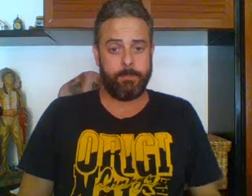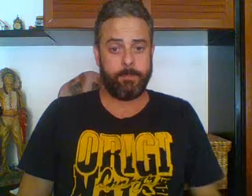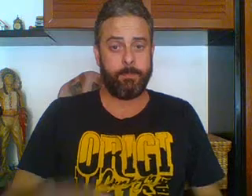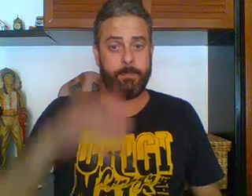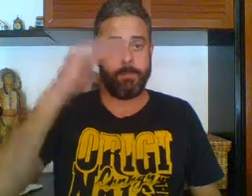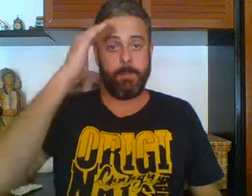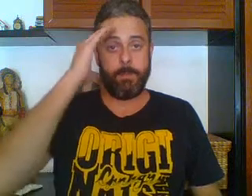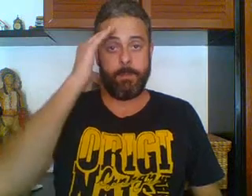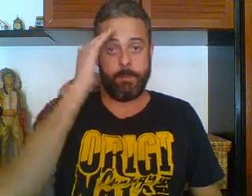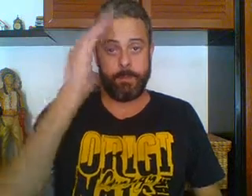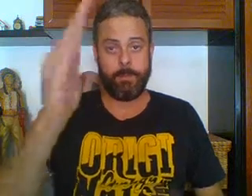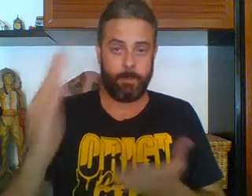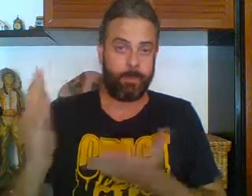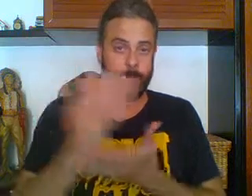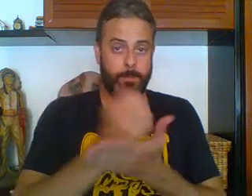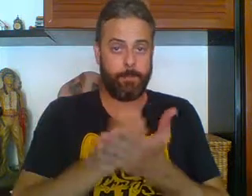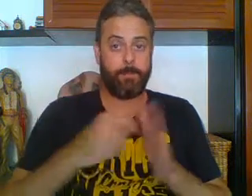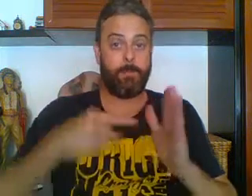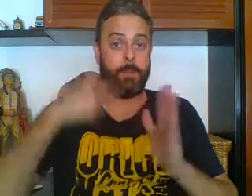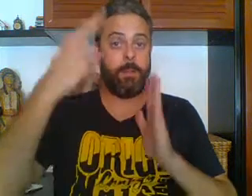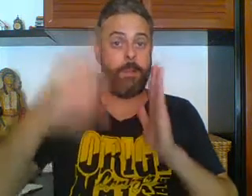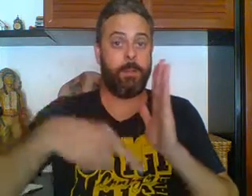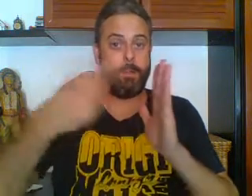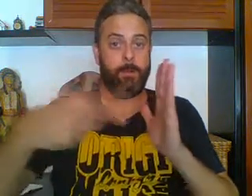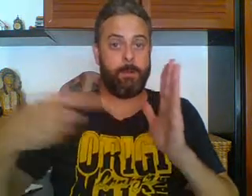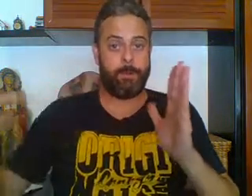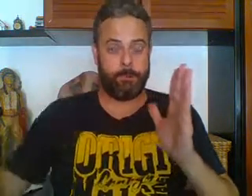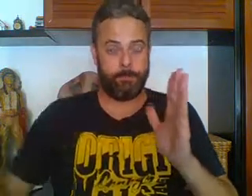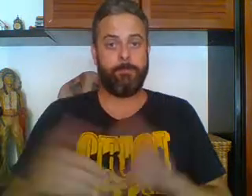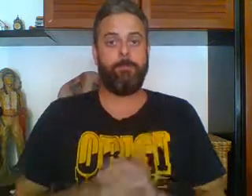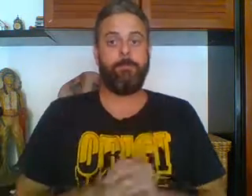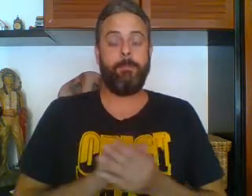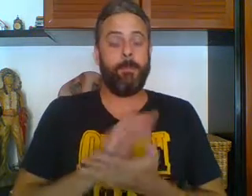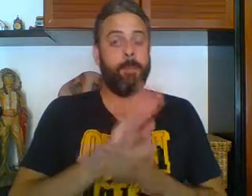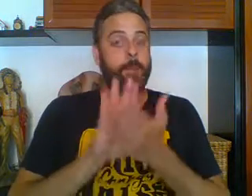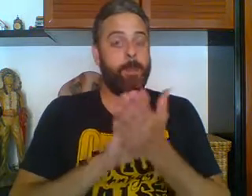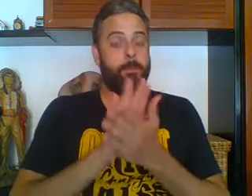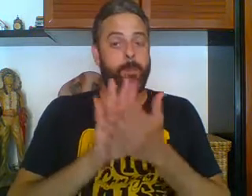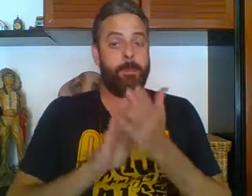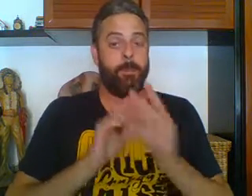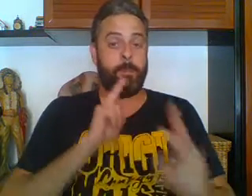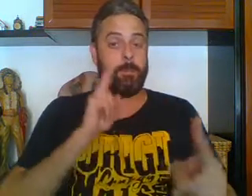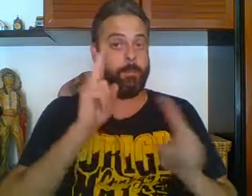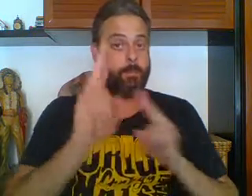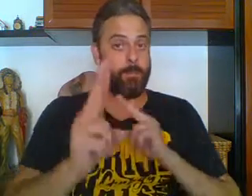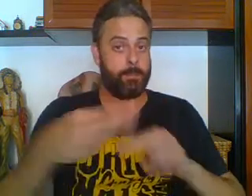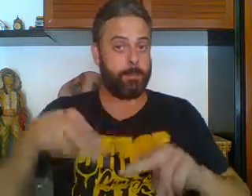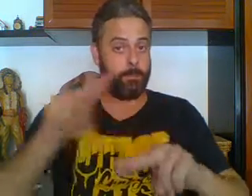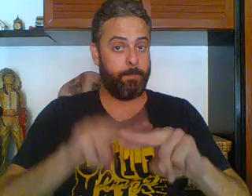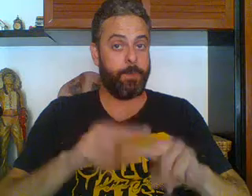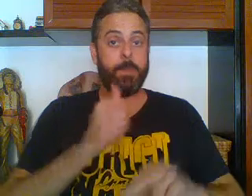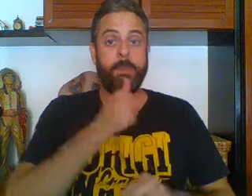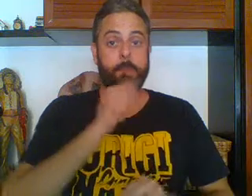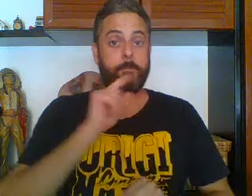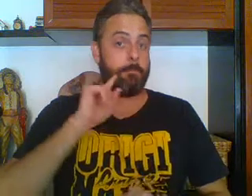tengo que darme porque me había dicho una ascensión idea. tan bestia, digo, no, para que no se escape nadie, que no sé qué. Y un puntito más, no, no, no, tú tranquilo,